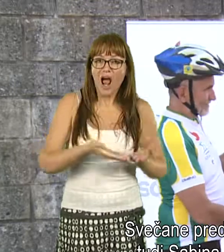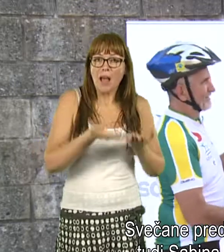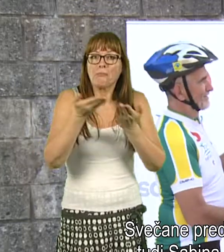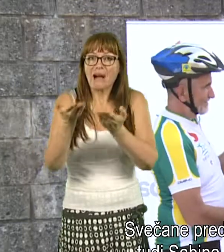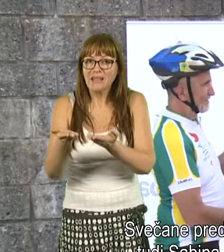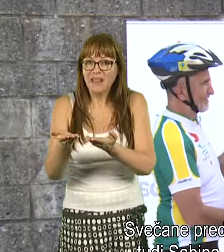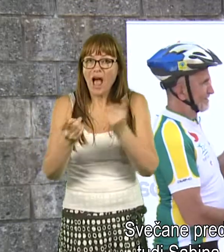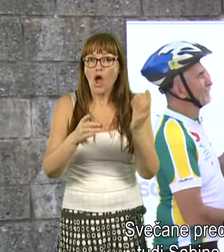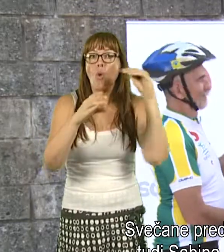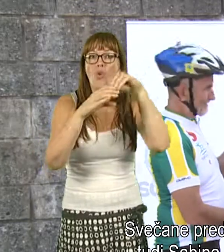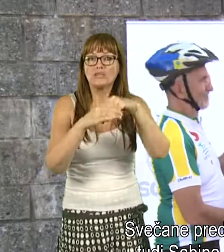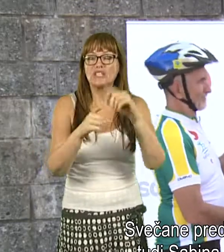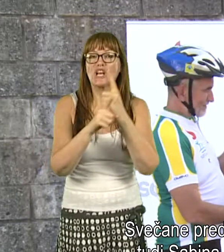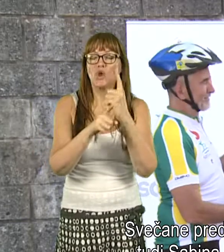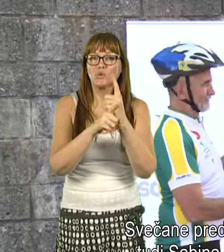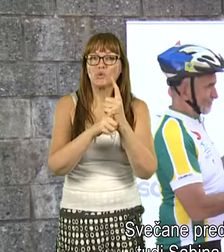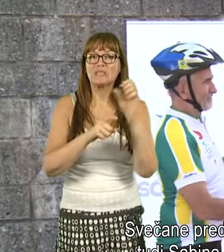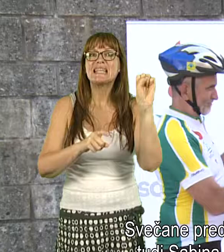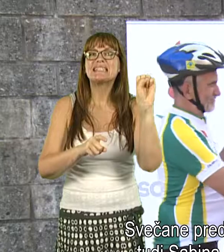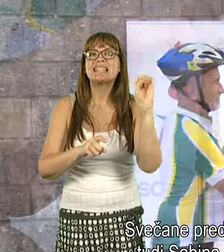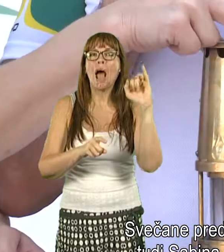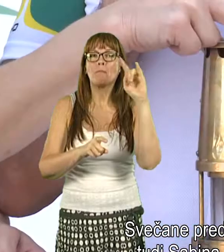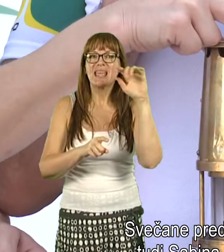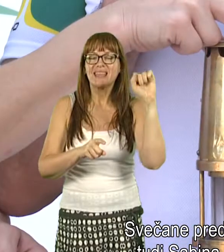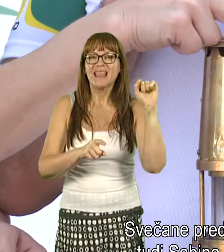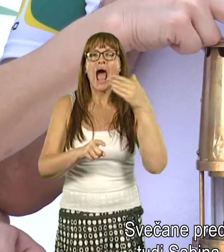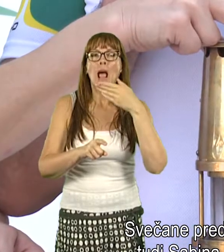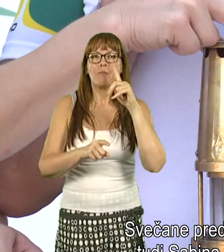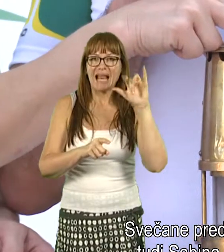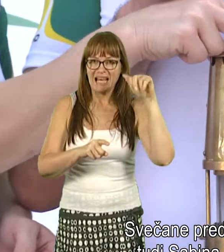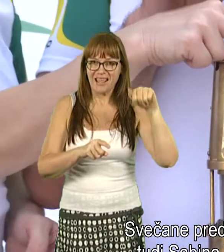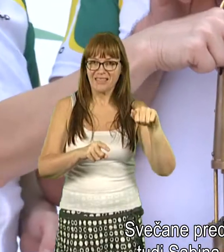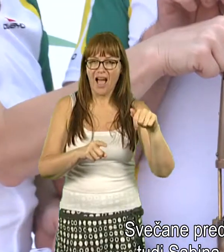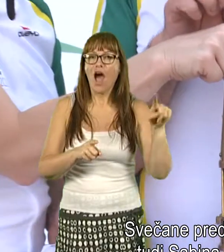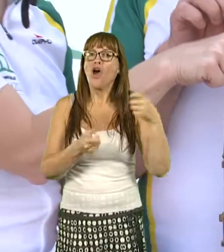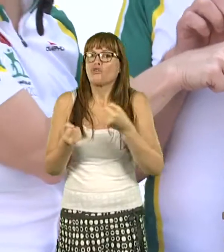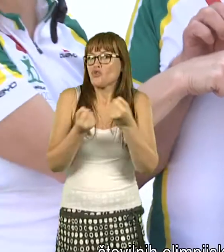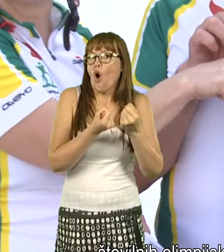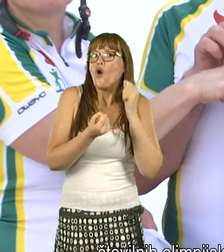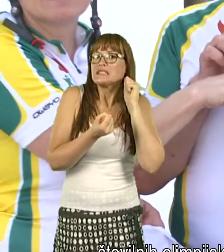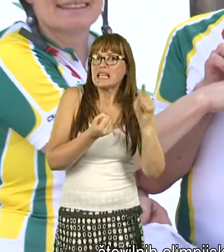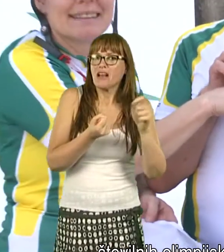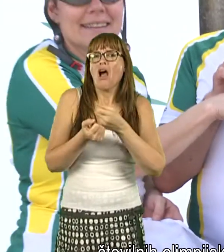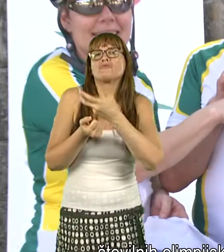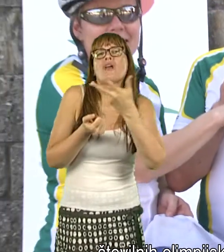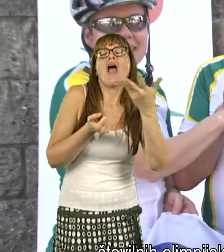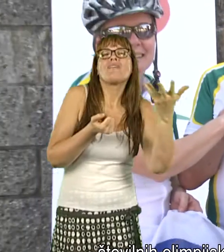Svečane predaje se je udeležila tudi Sabina Hmelina, nosilka številnih olimpijskih medalj v smučanju.